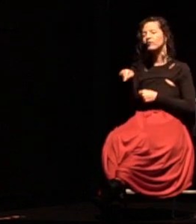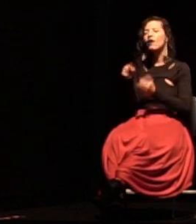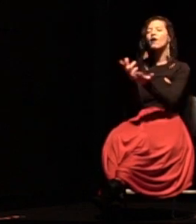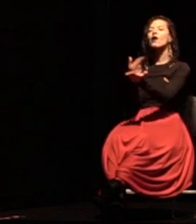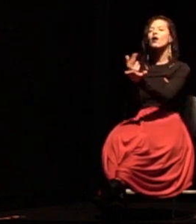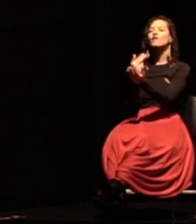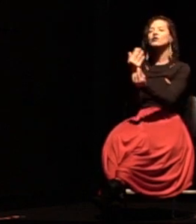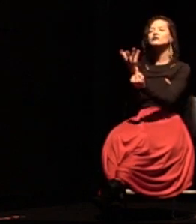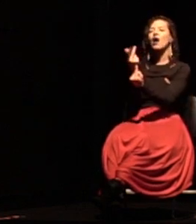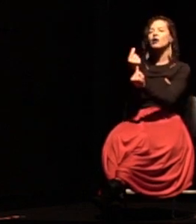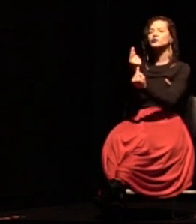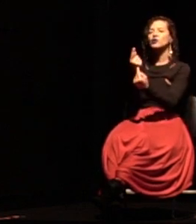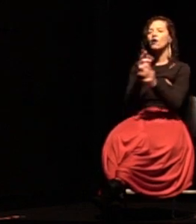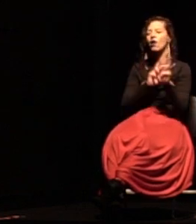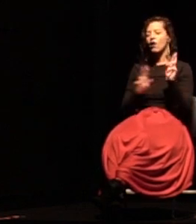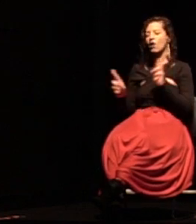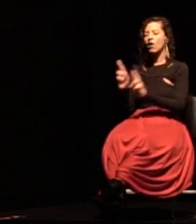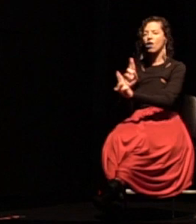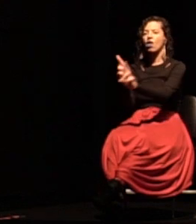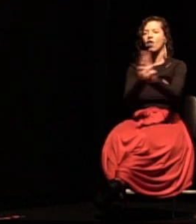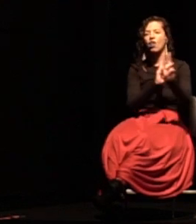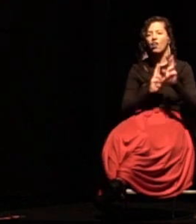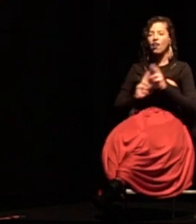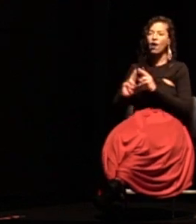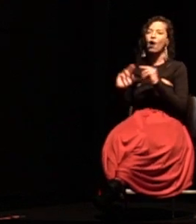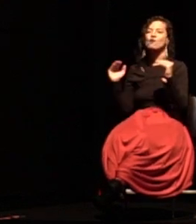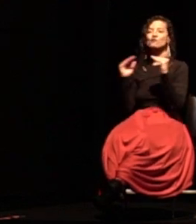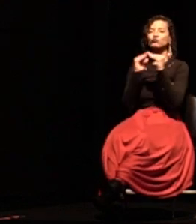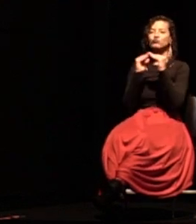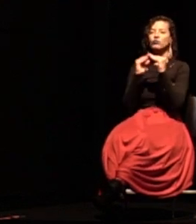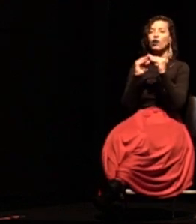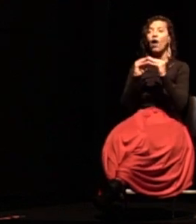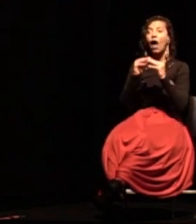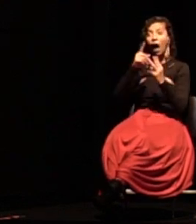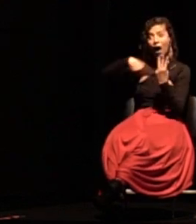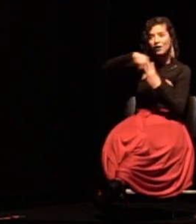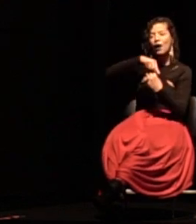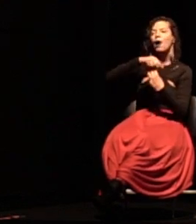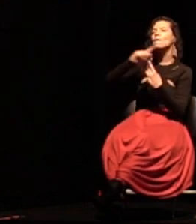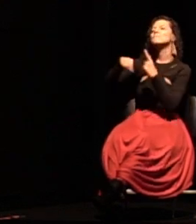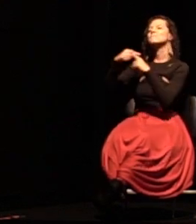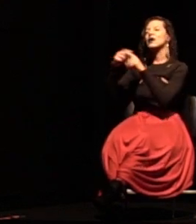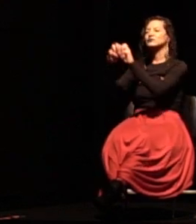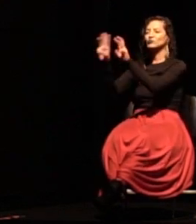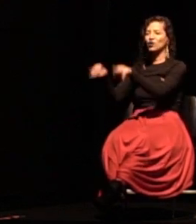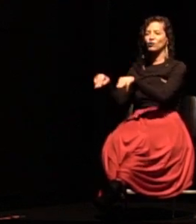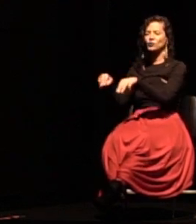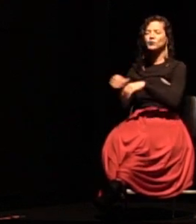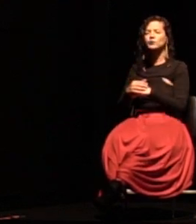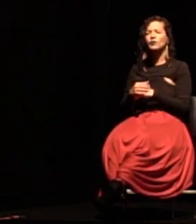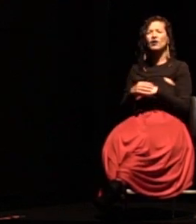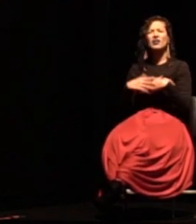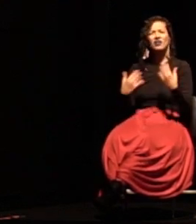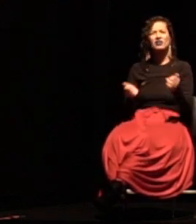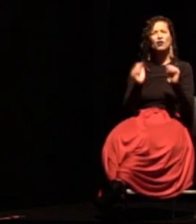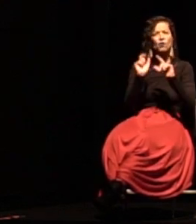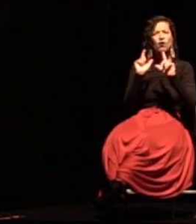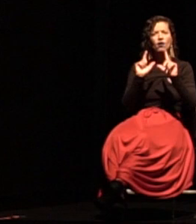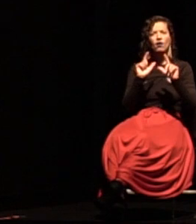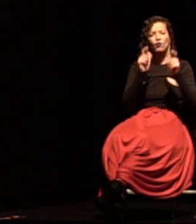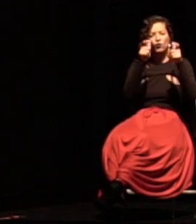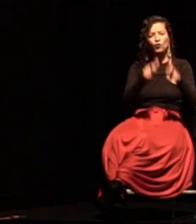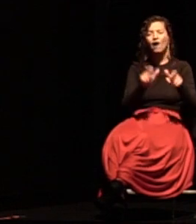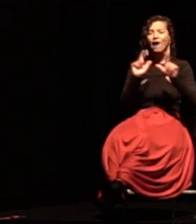porque era muito alinhado. E aí, com os museus. É muito interessante, porque as galerias foram percebendo, que não eram agora,